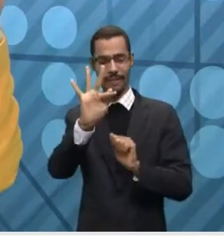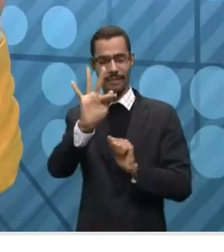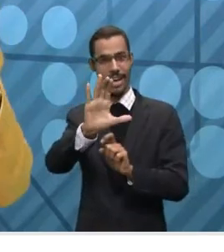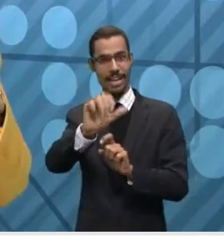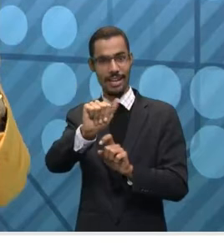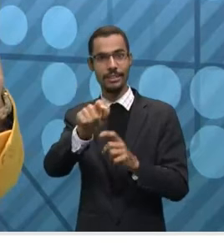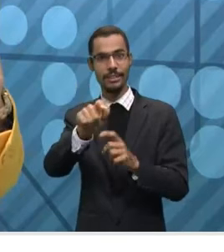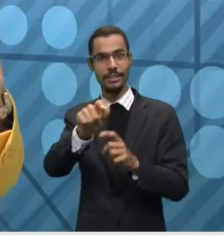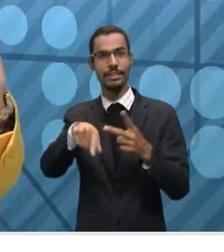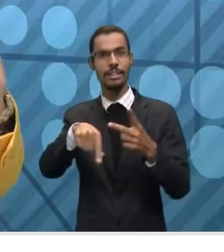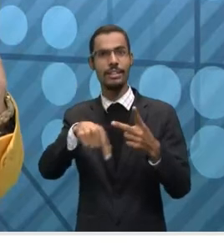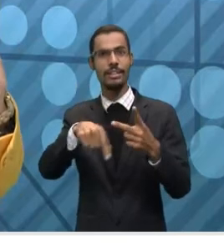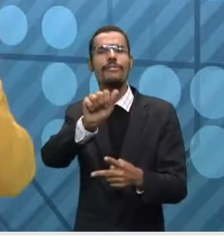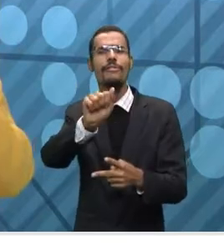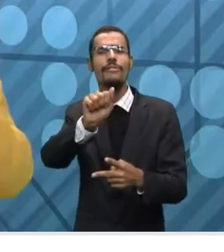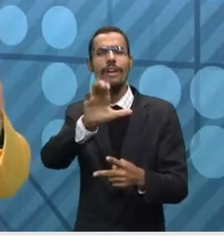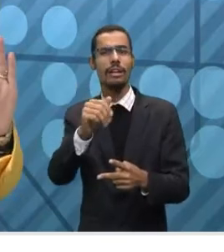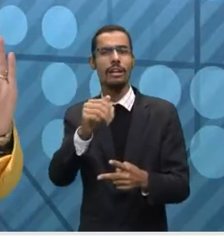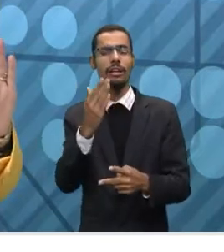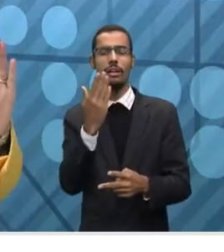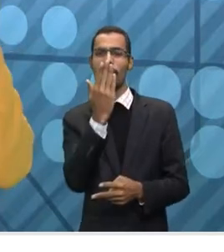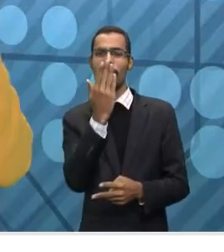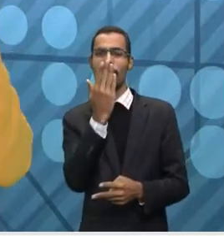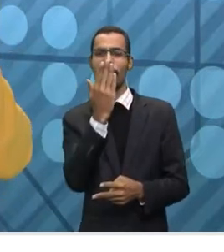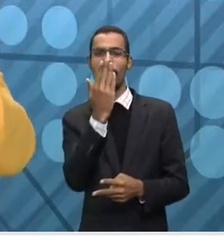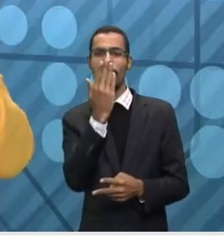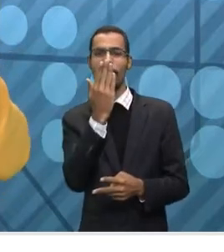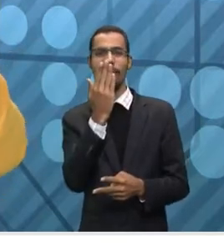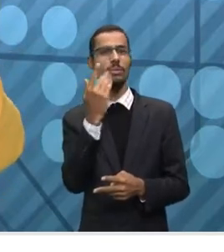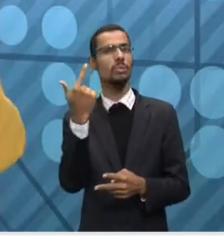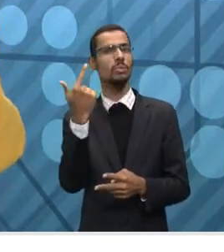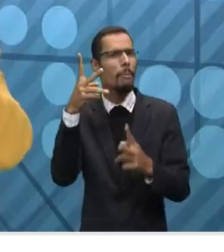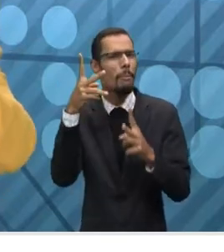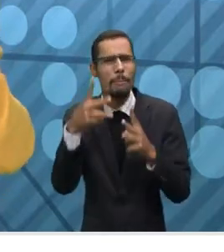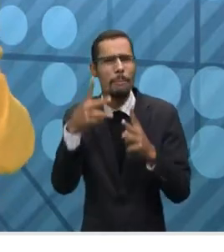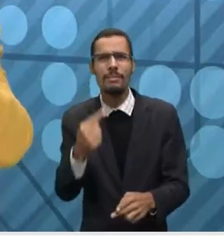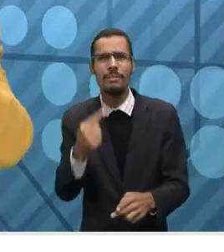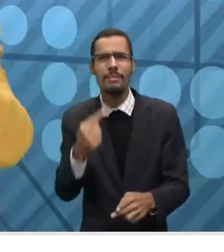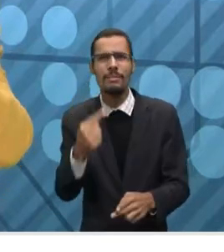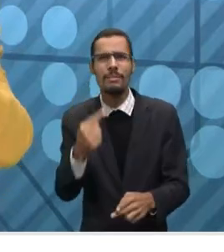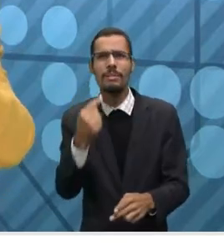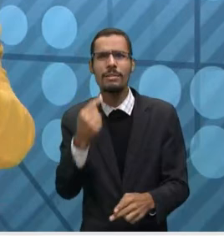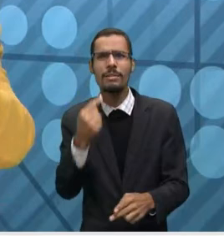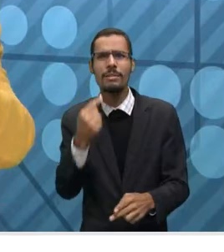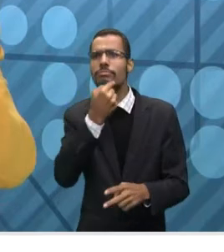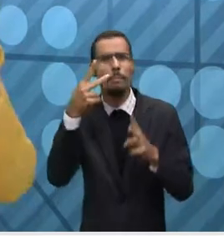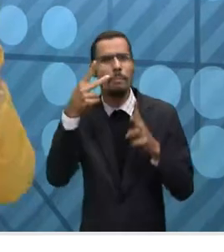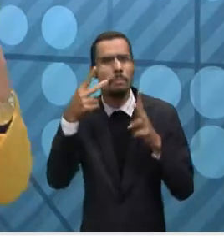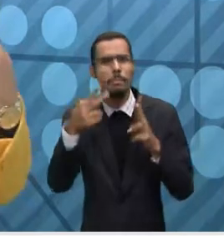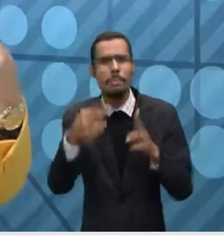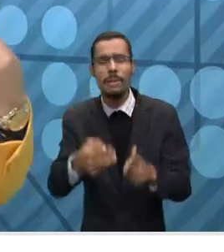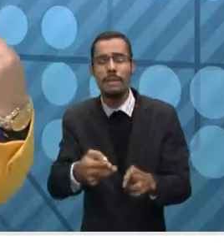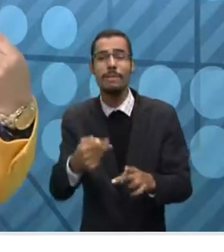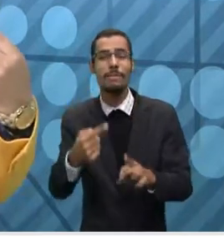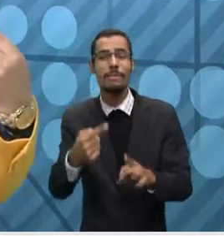Faca. O vaca não faz ventinho. É o mesmo ponto, a mesma